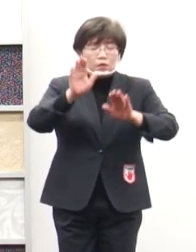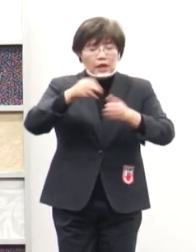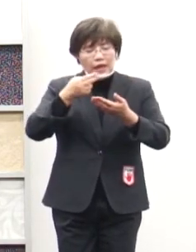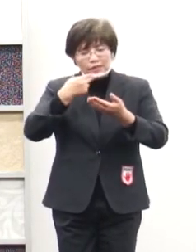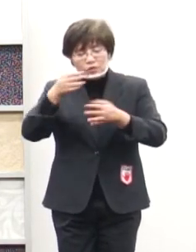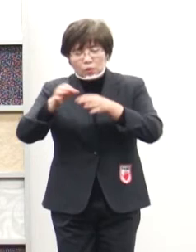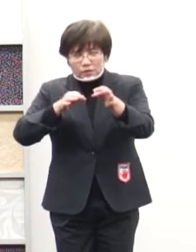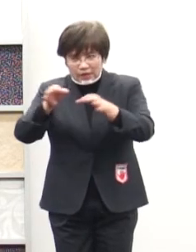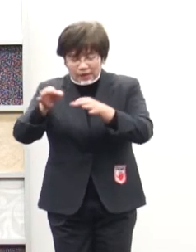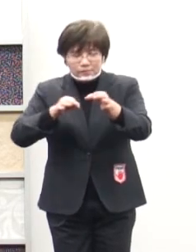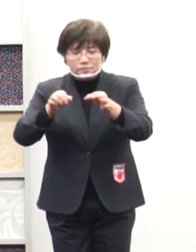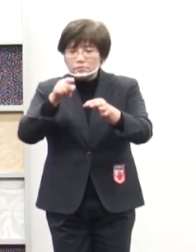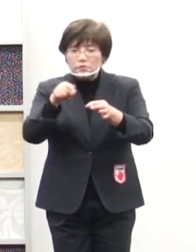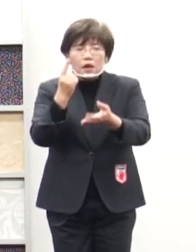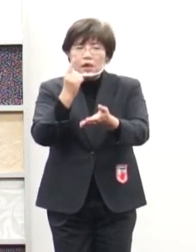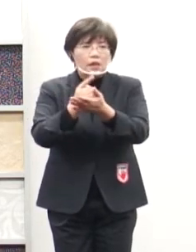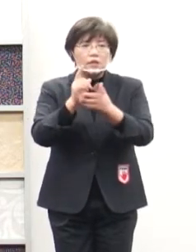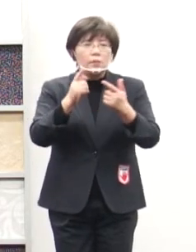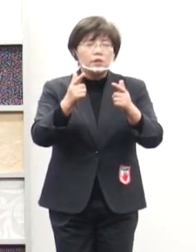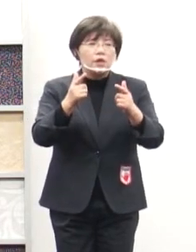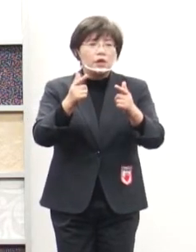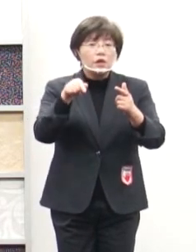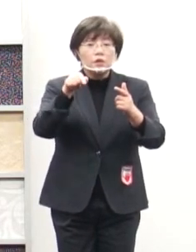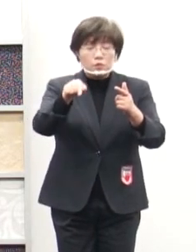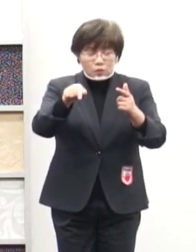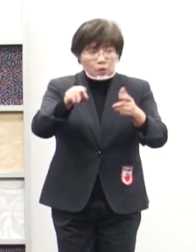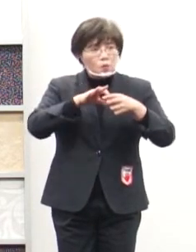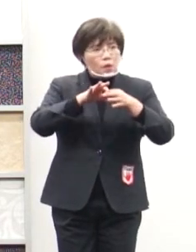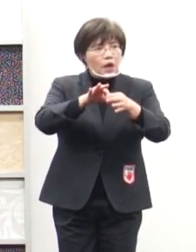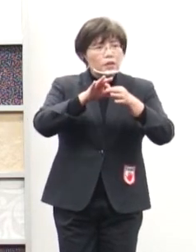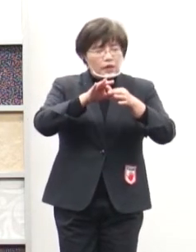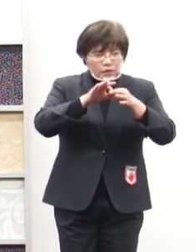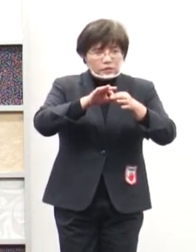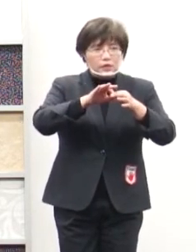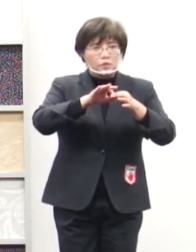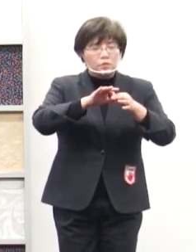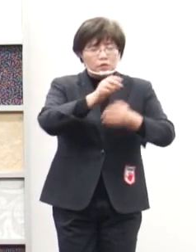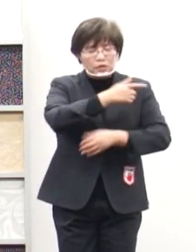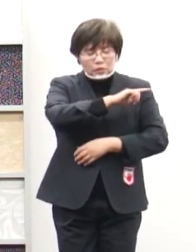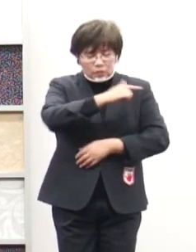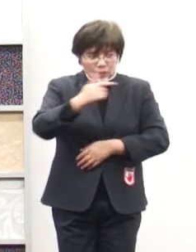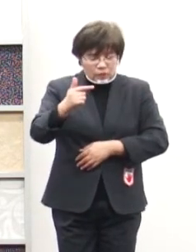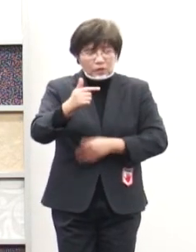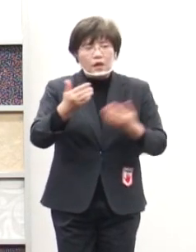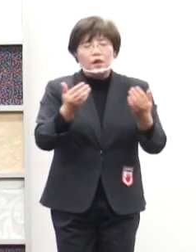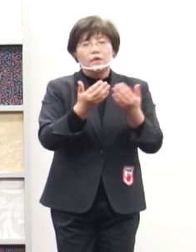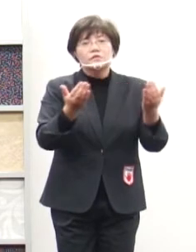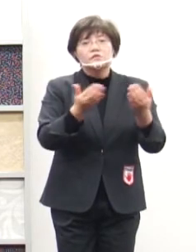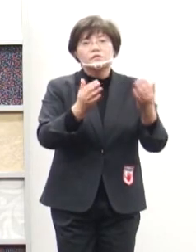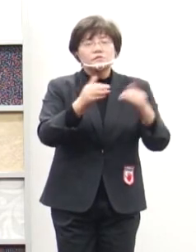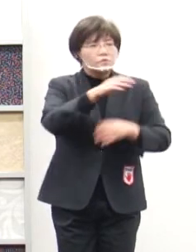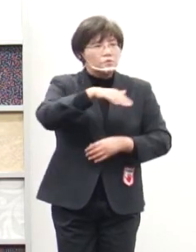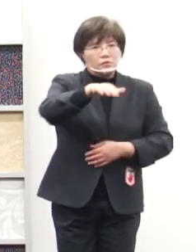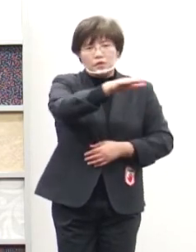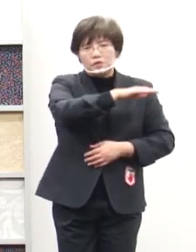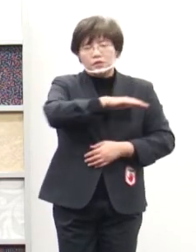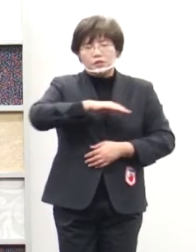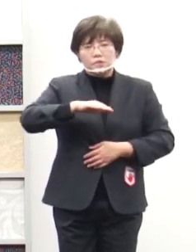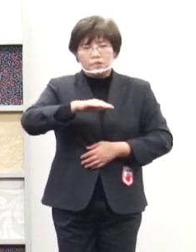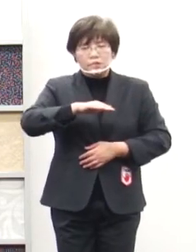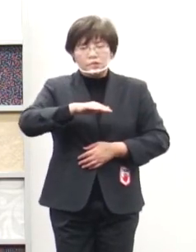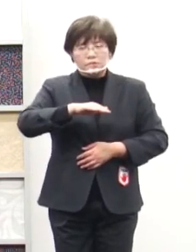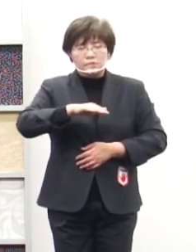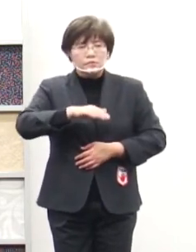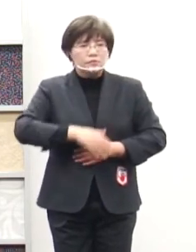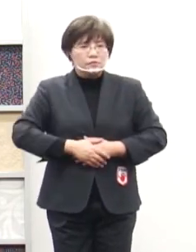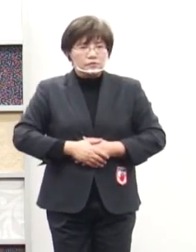店、だけではない、当然そこに納入されるさまざまな、業種の皆様、あるいは先般、お話